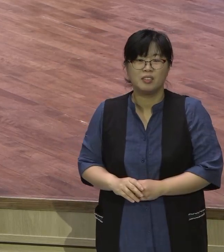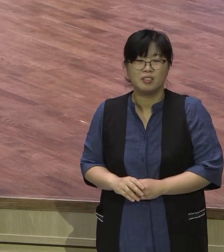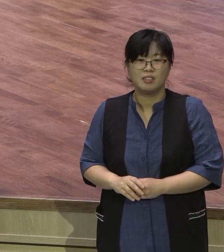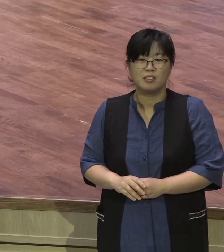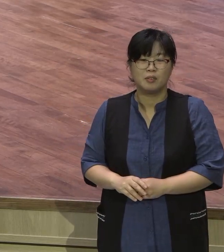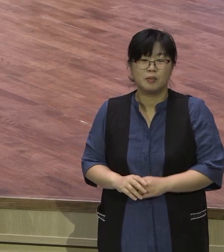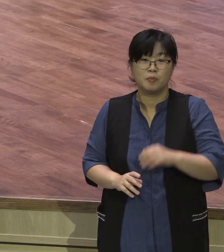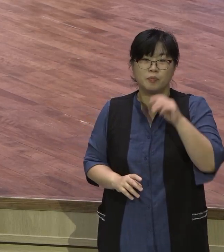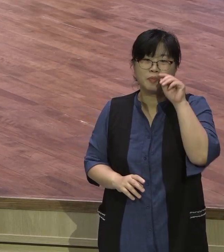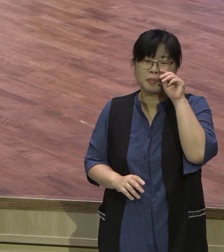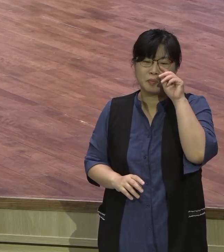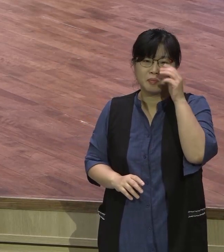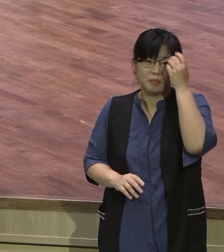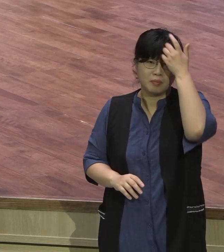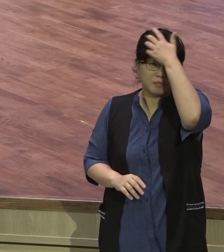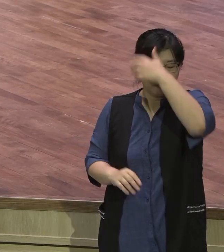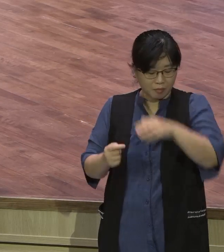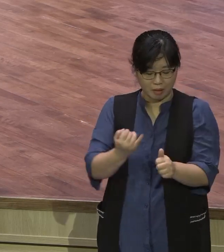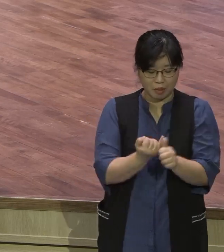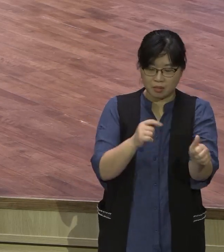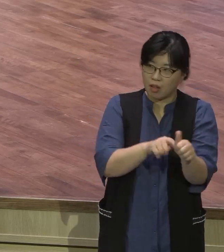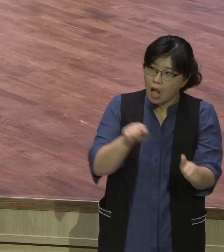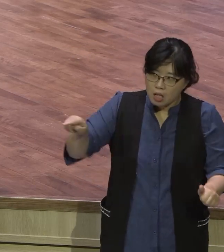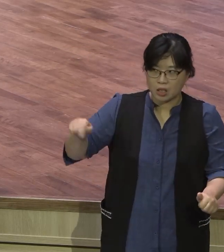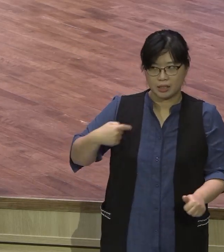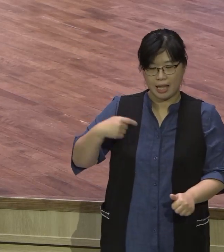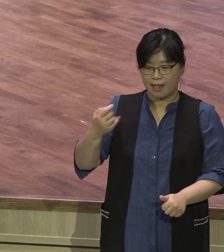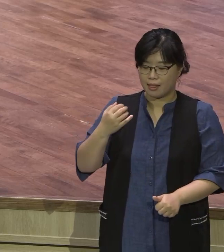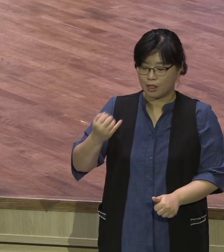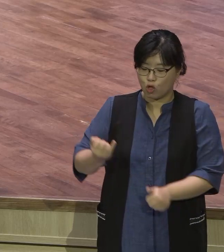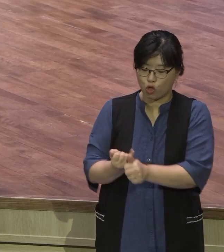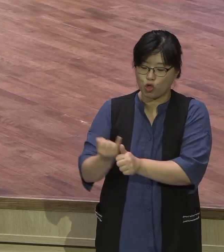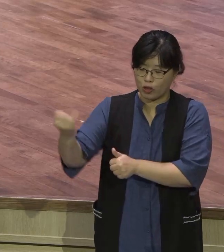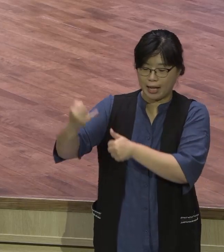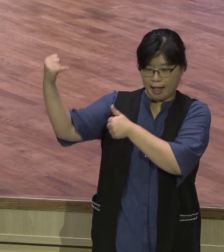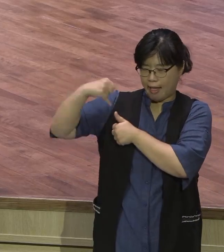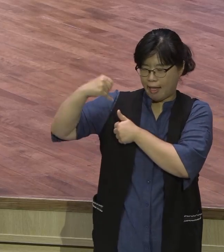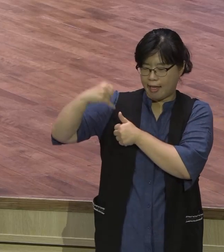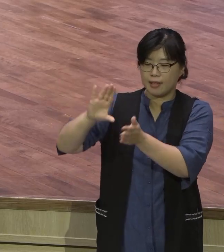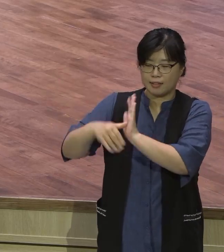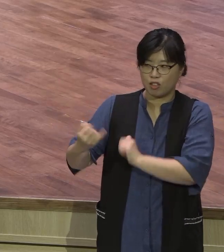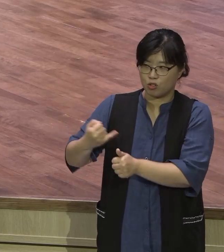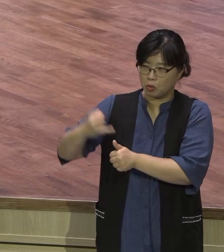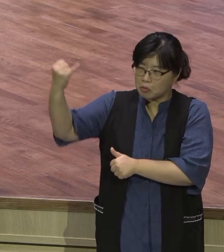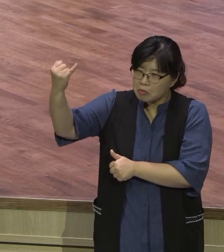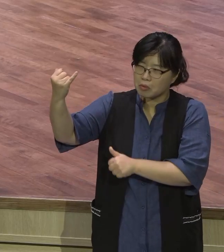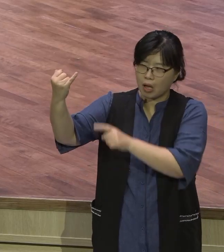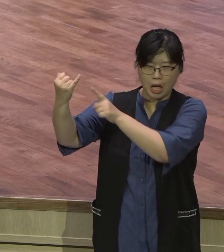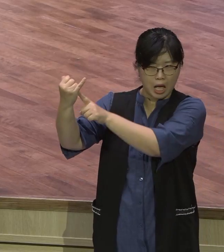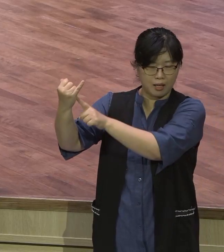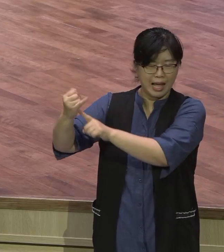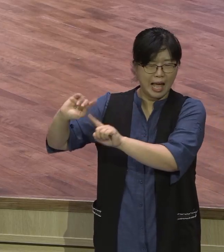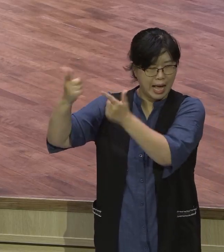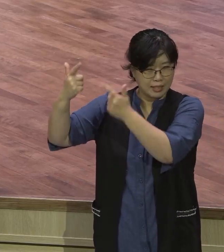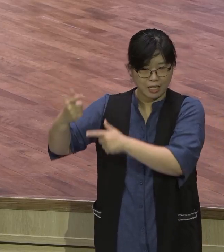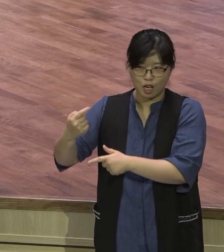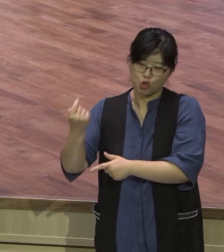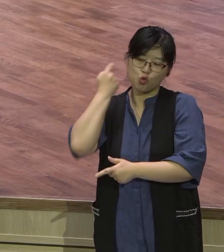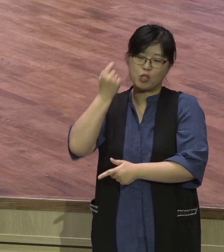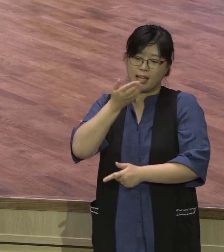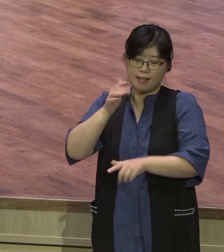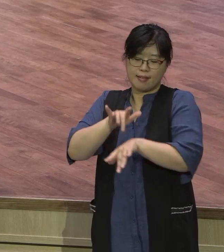끝내라 이런 마음이 싹 던데 그 흥부 흥부 부인이 그 착한 흥부인이 사단이 들어가니까 사단이 돼가지고